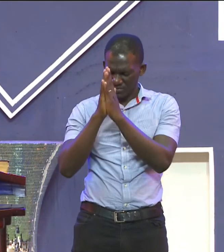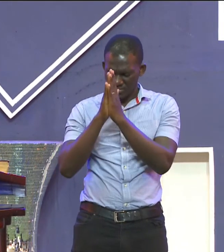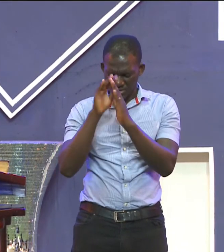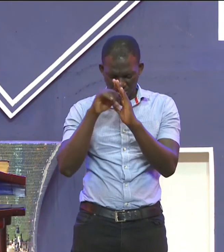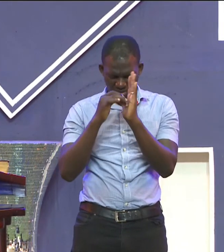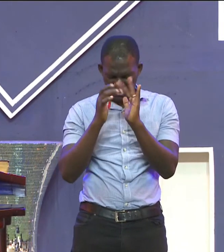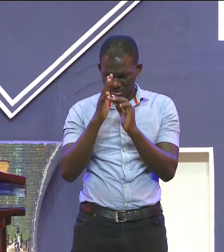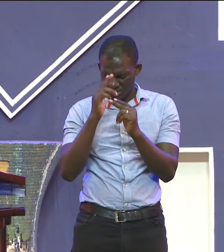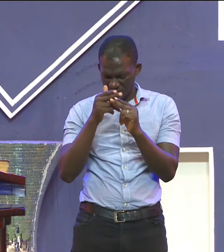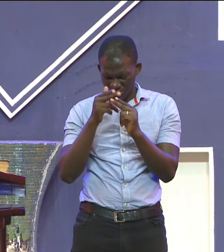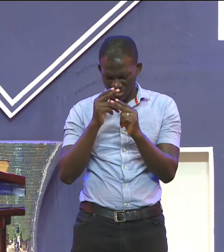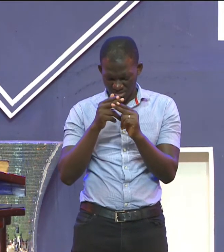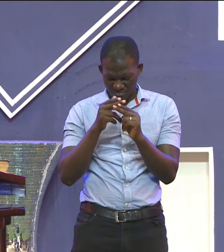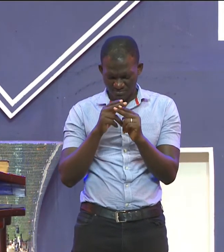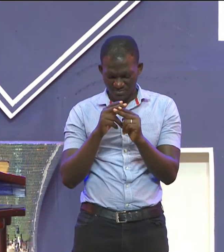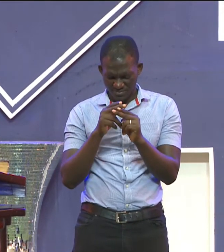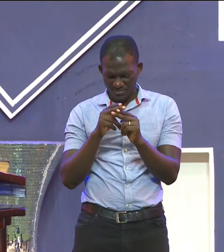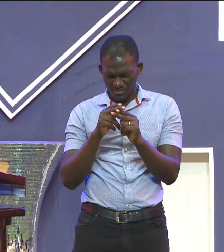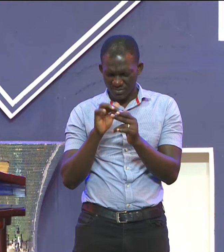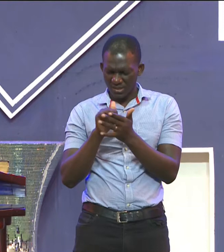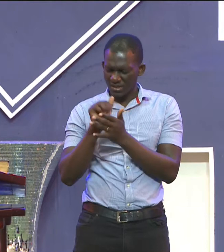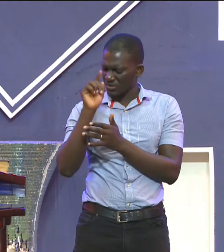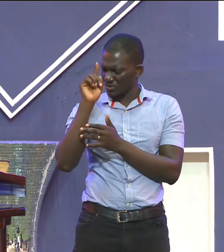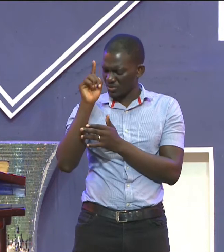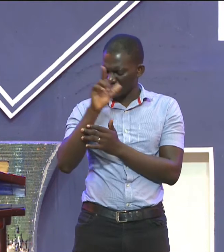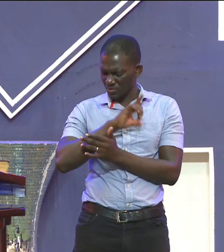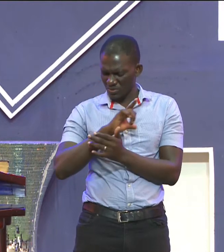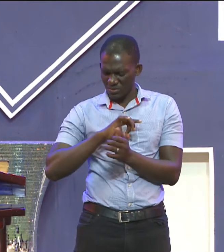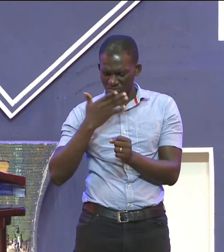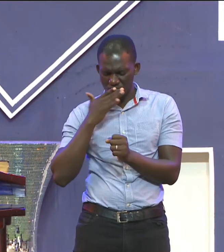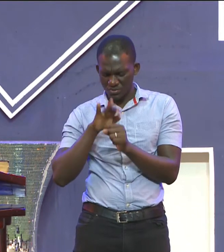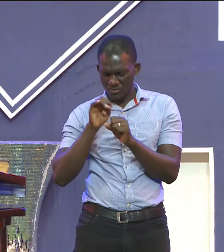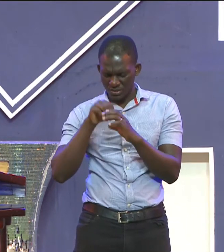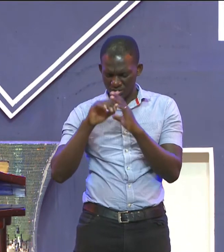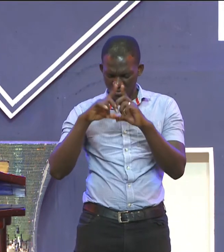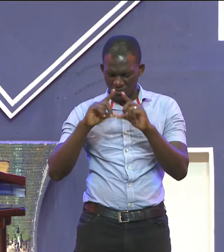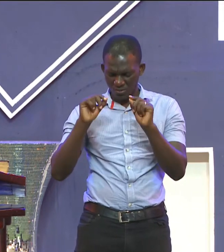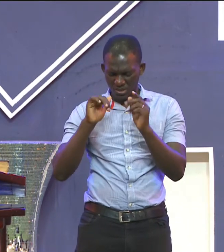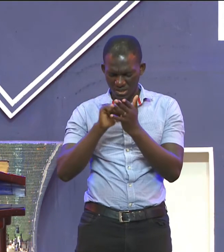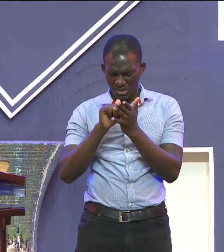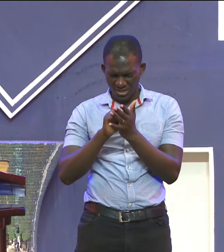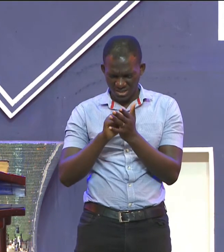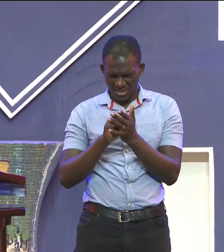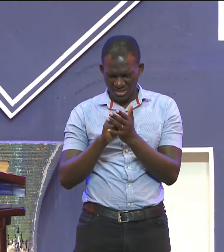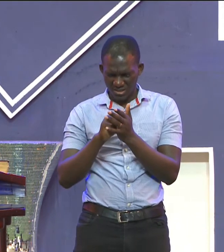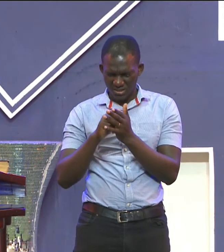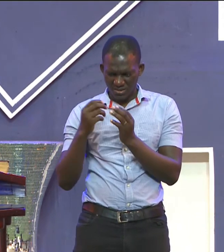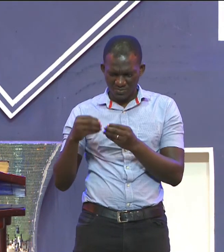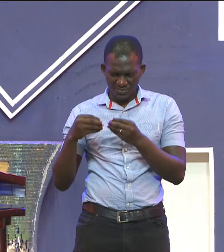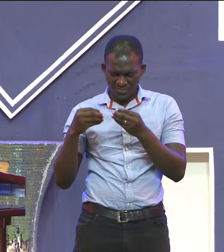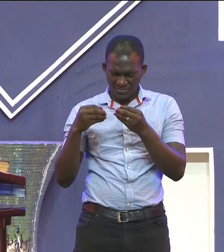eri Yesu tukufu mwana katondolo mlamu. Nti mukama kusubiza mu kigambo kyo n'ogamba wa